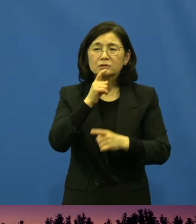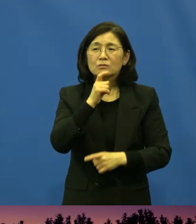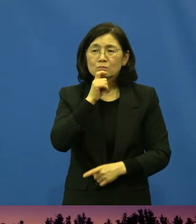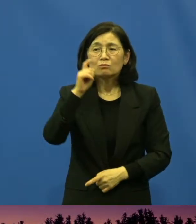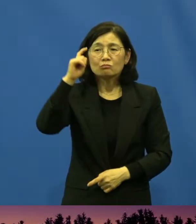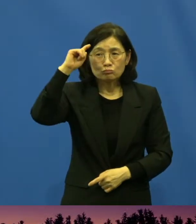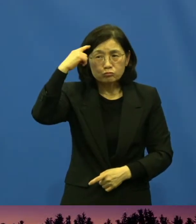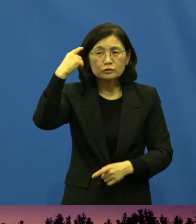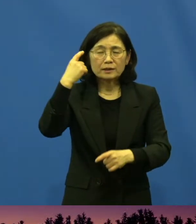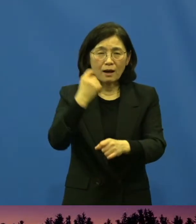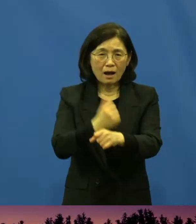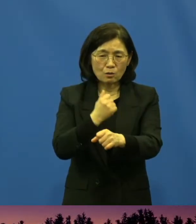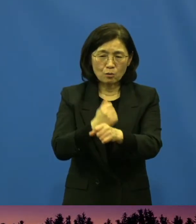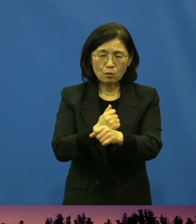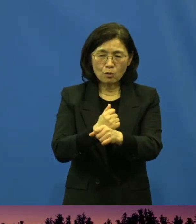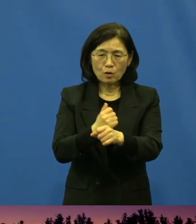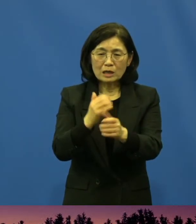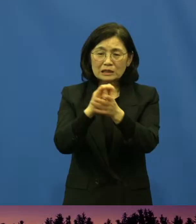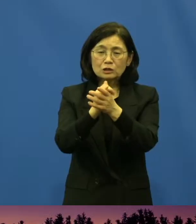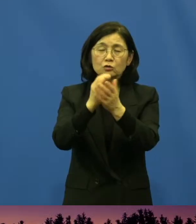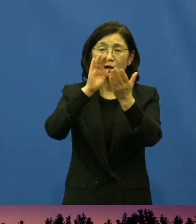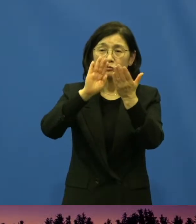그분의 음성에 귀를 기울이는 것이고.